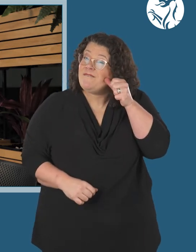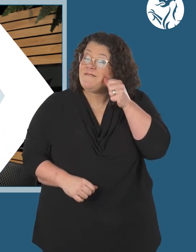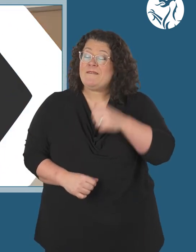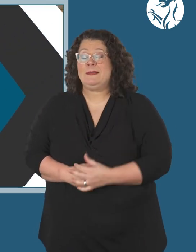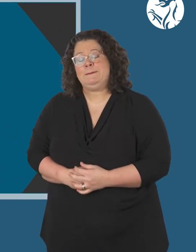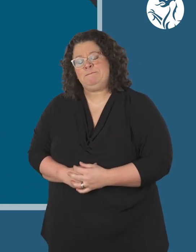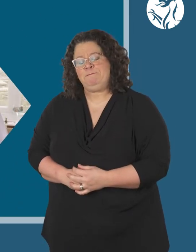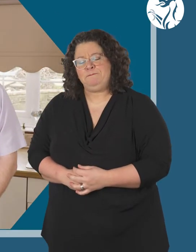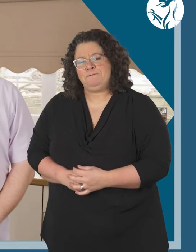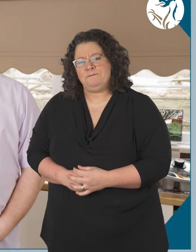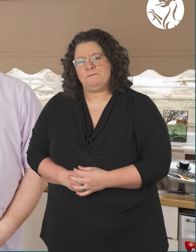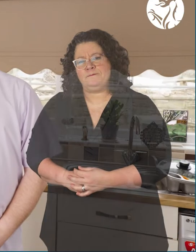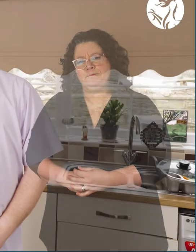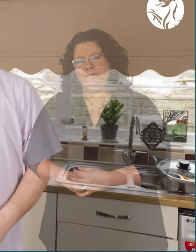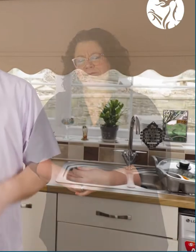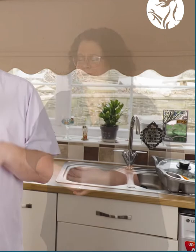face.